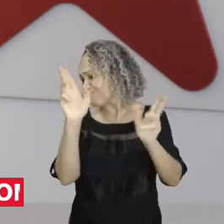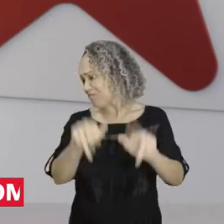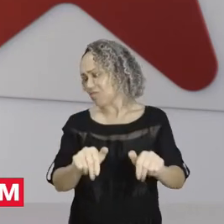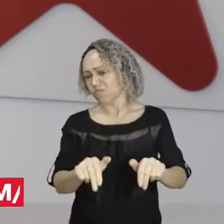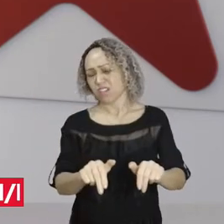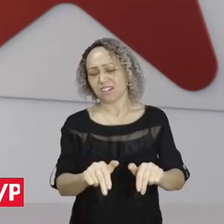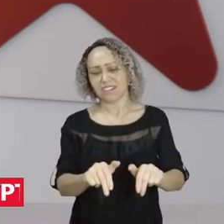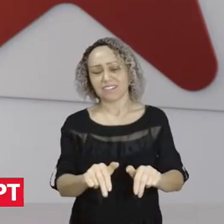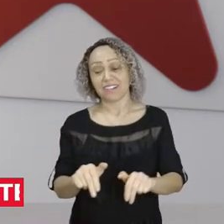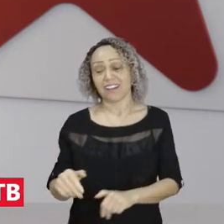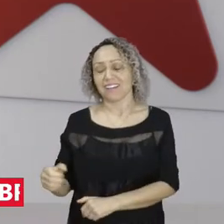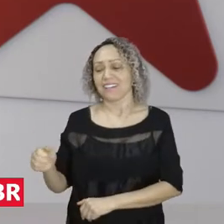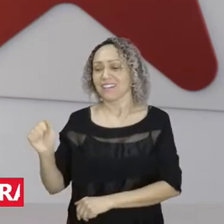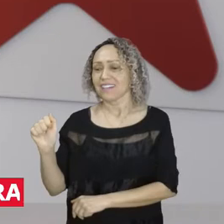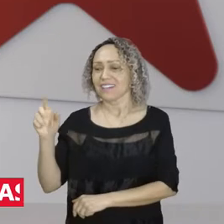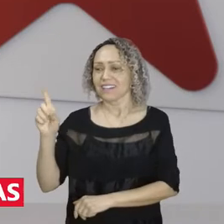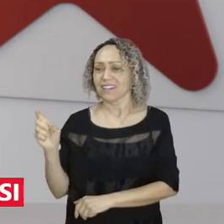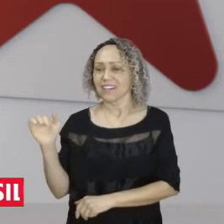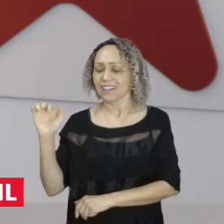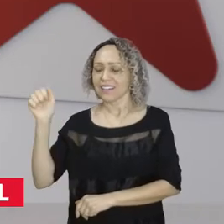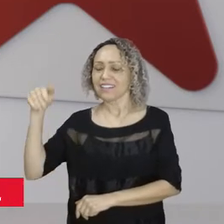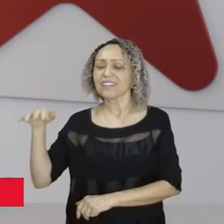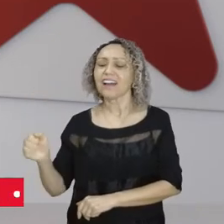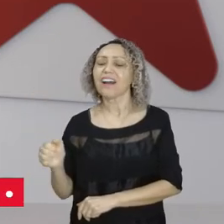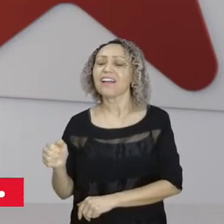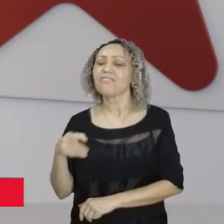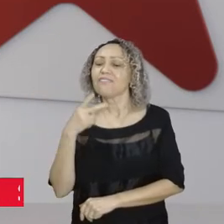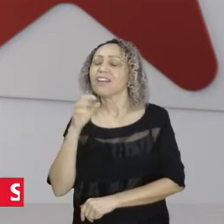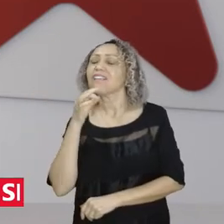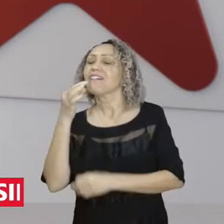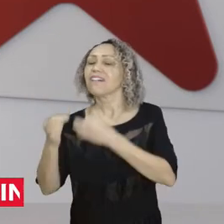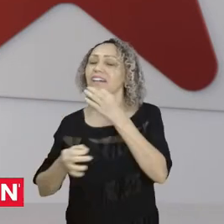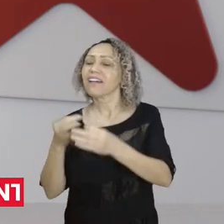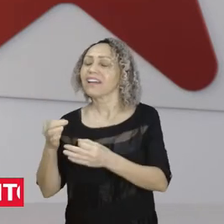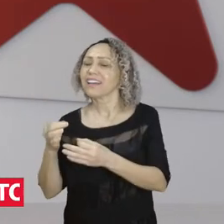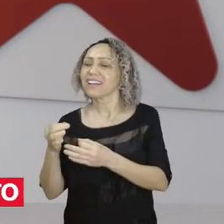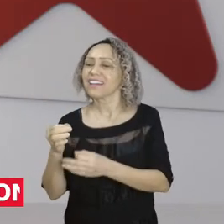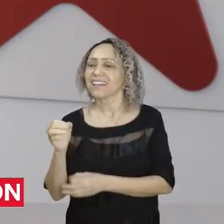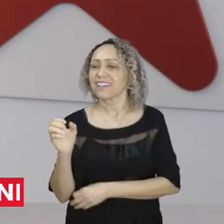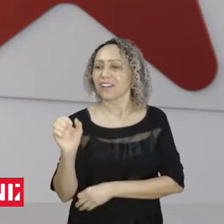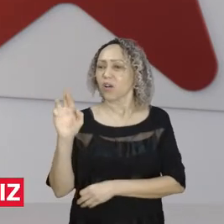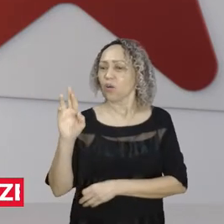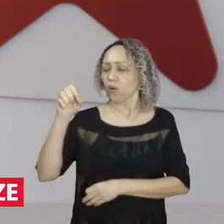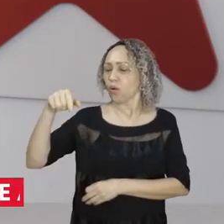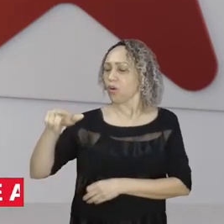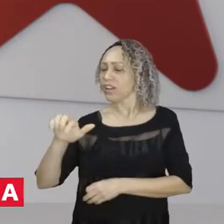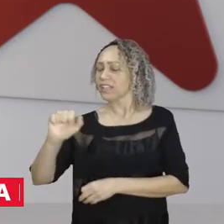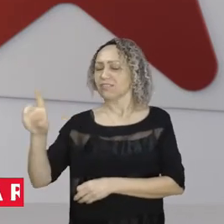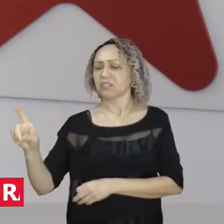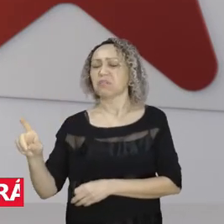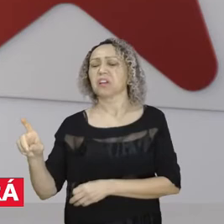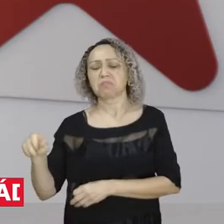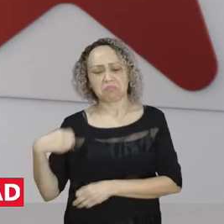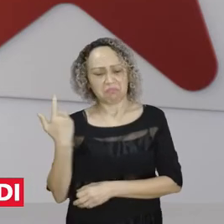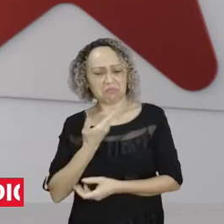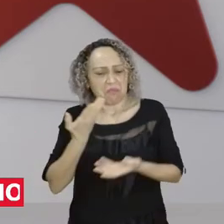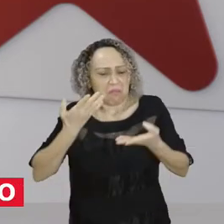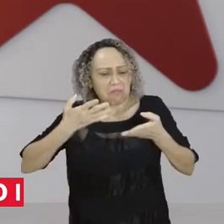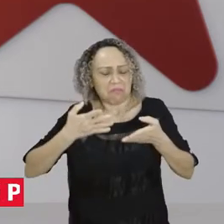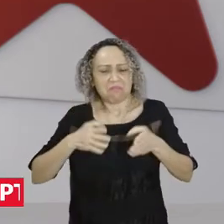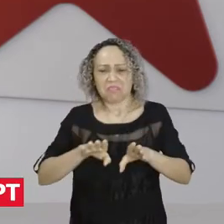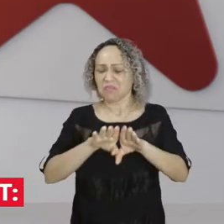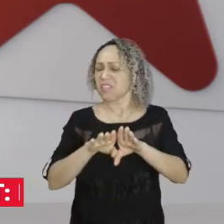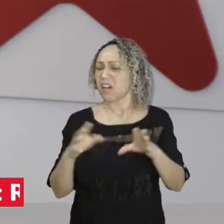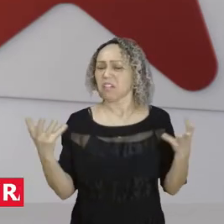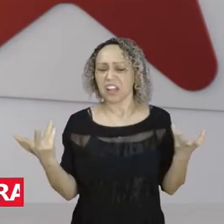a Adriane Silva. O Ronald Mendes comenta que linda a inclusão, somos todos iguais perante o Estado, saiamos